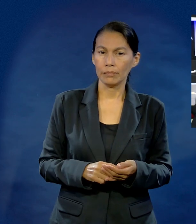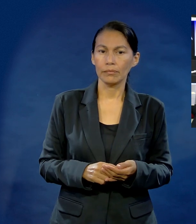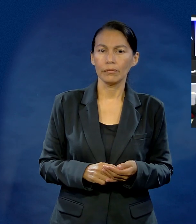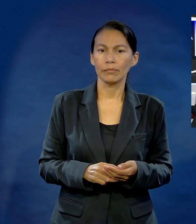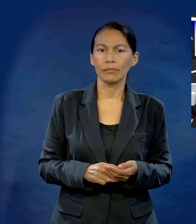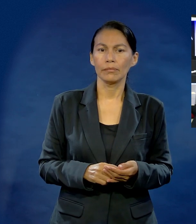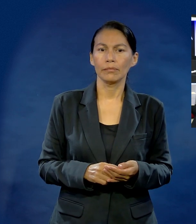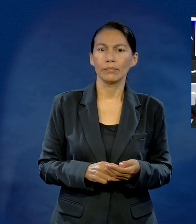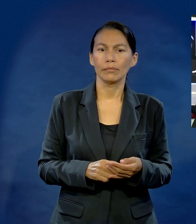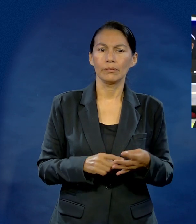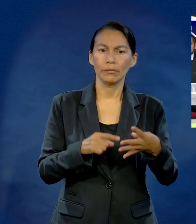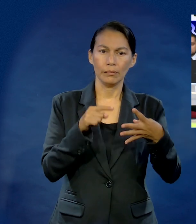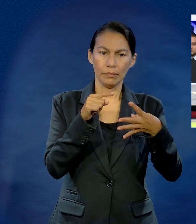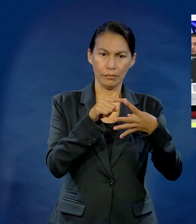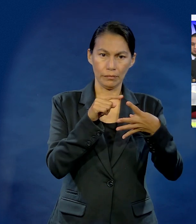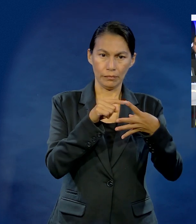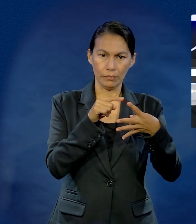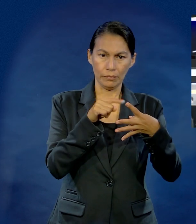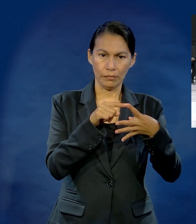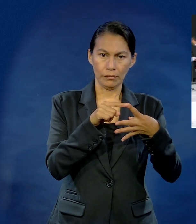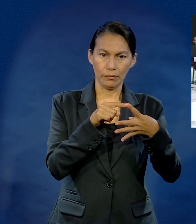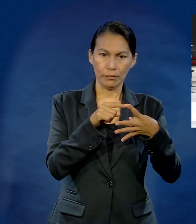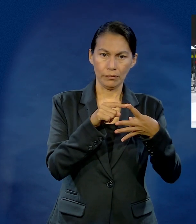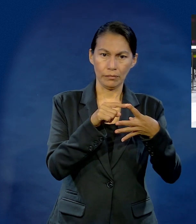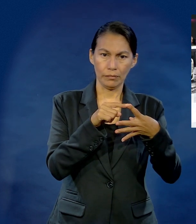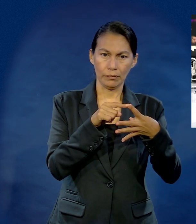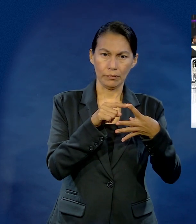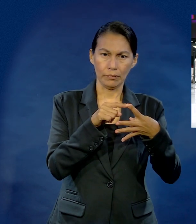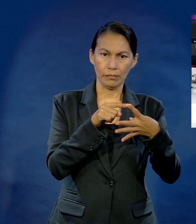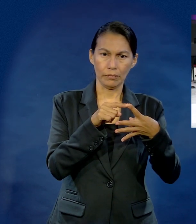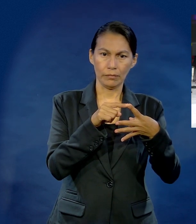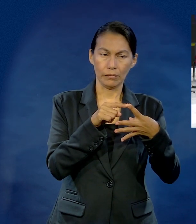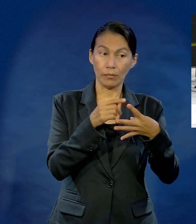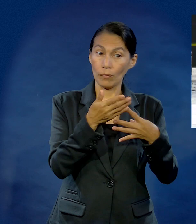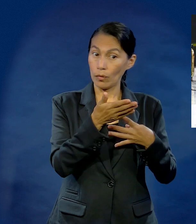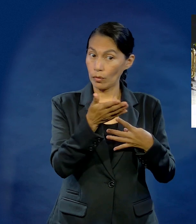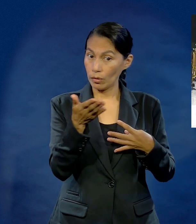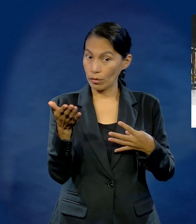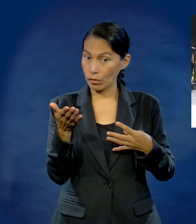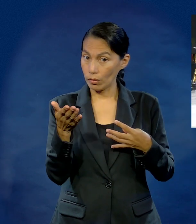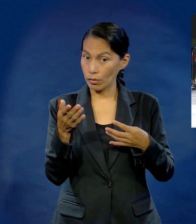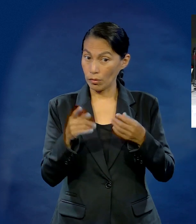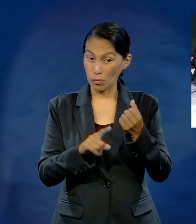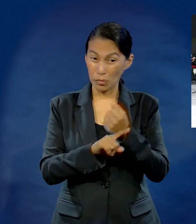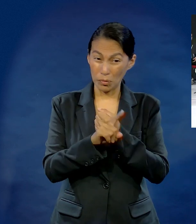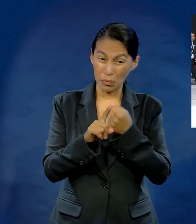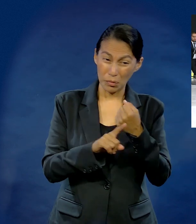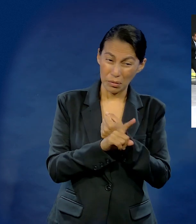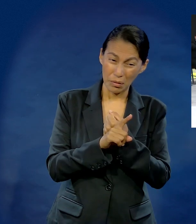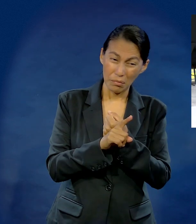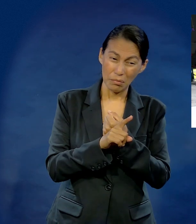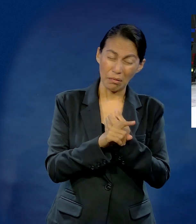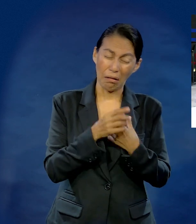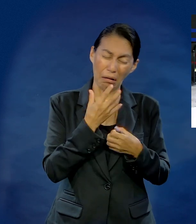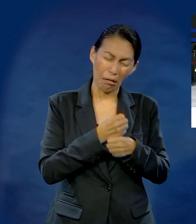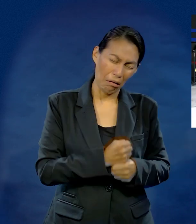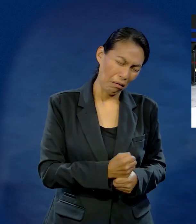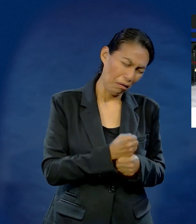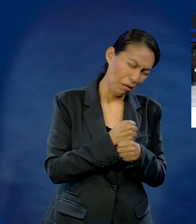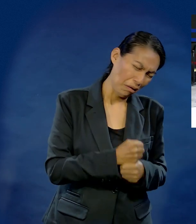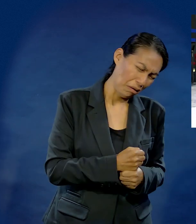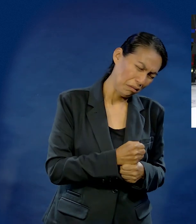¿Listo? Ojo, pestaña y ceja, mucha oreja. Saque su Biblia, por favor. Desenfunde. Todos vamos a usar la Biblia esta